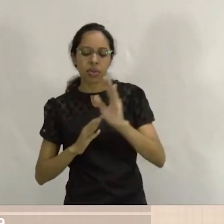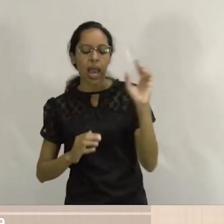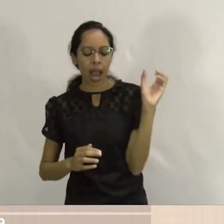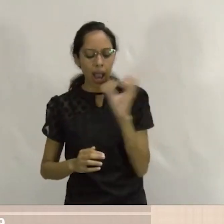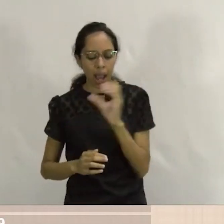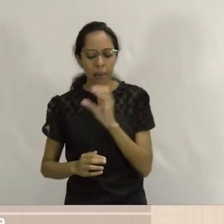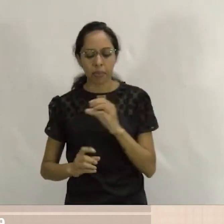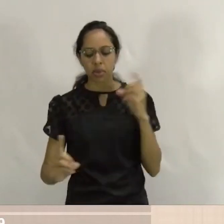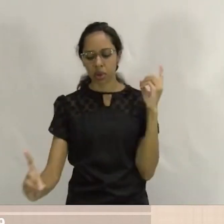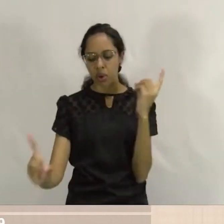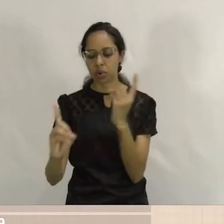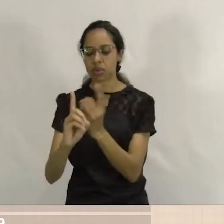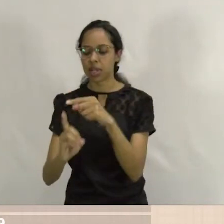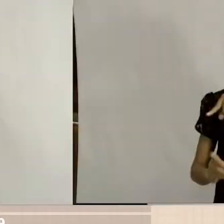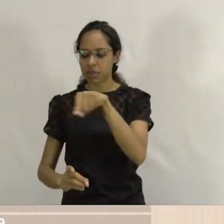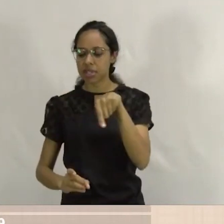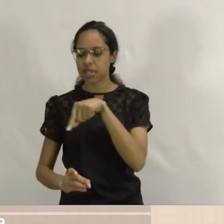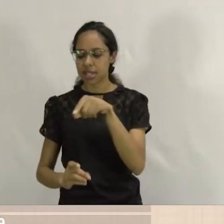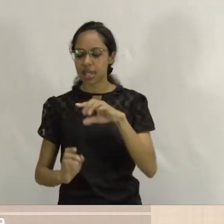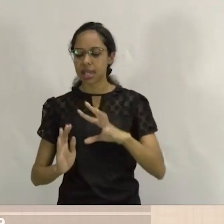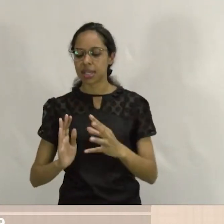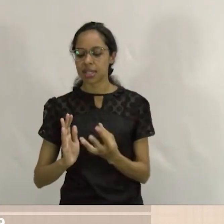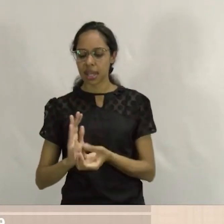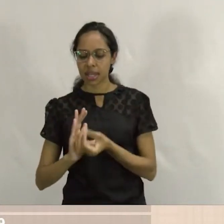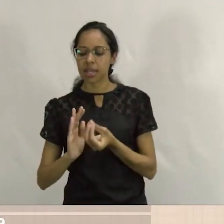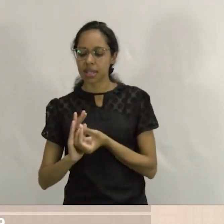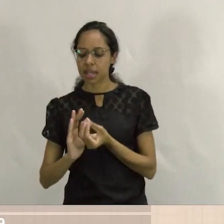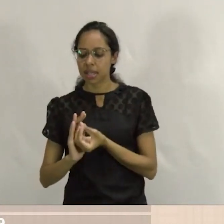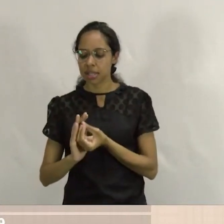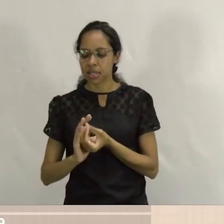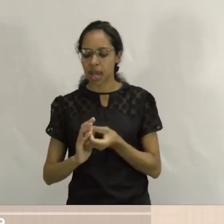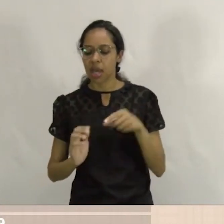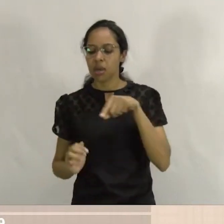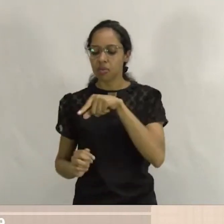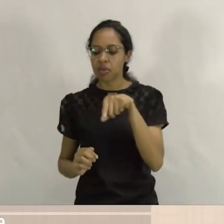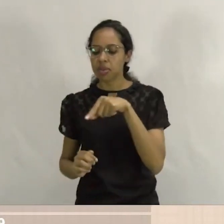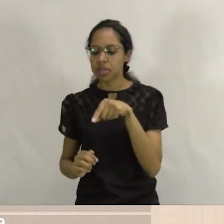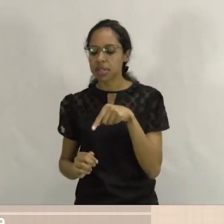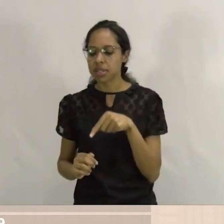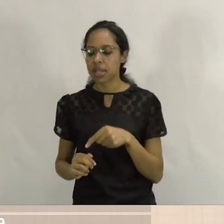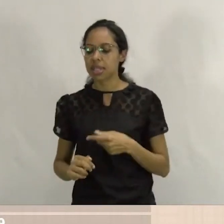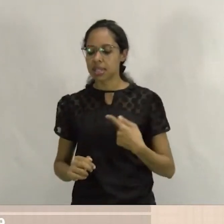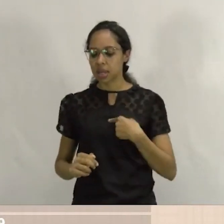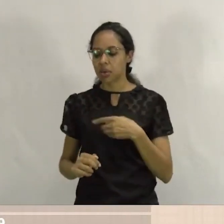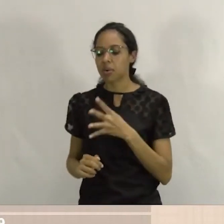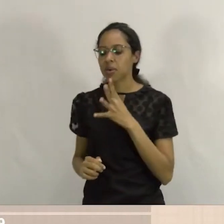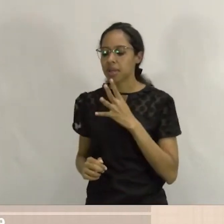eu me sinta animado também, tendo conhecimento da vossa situação.